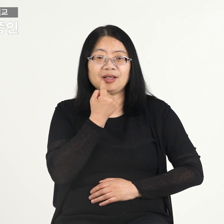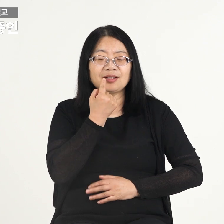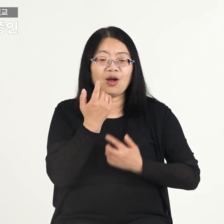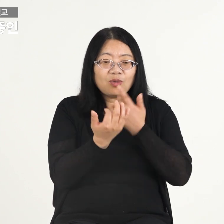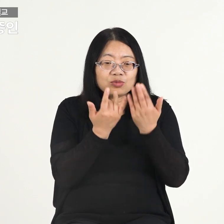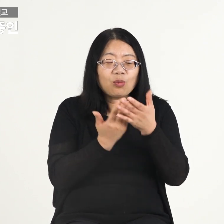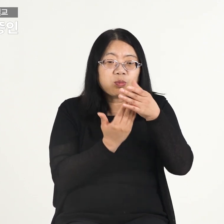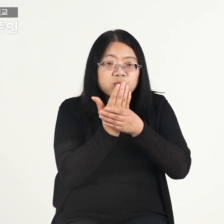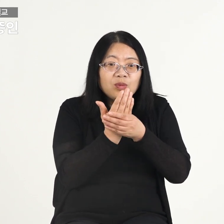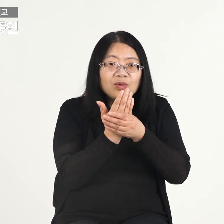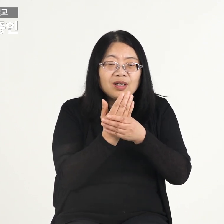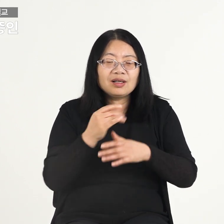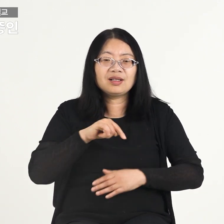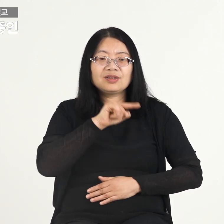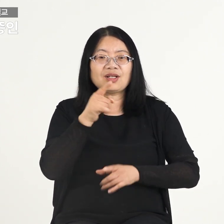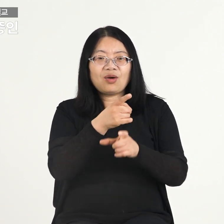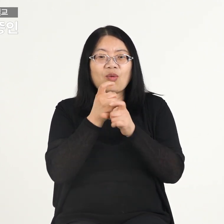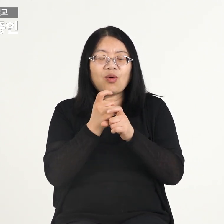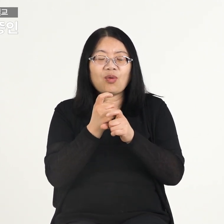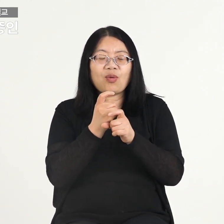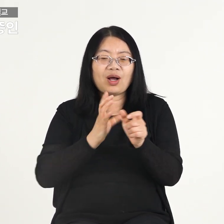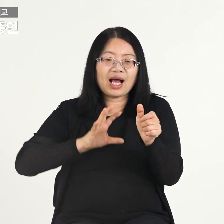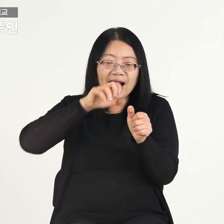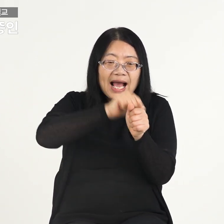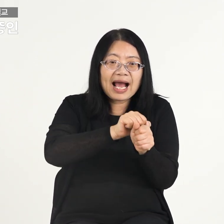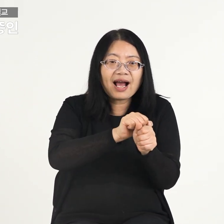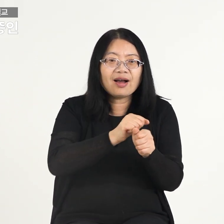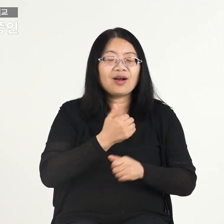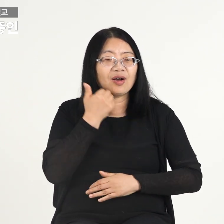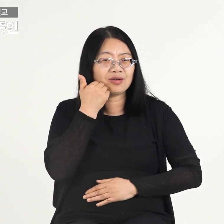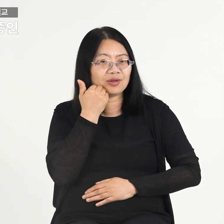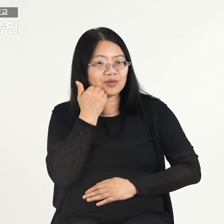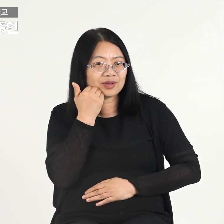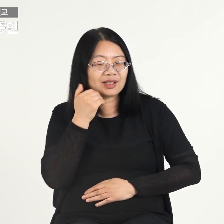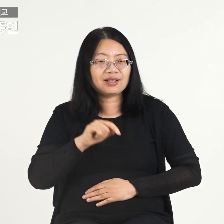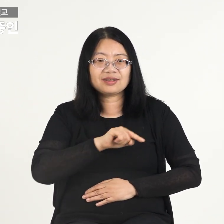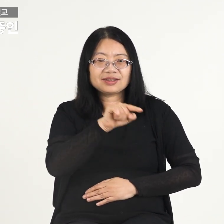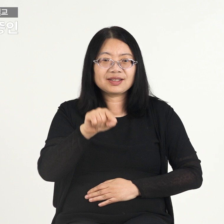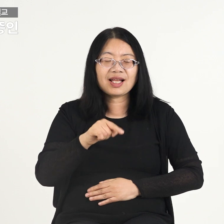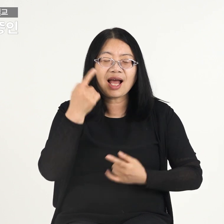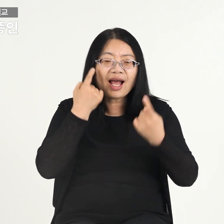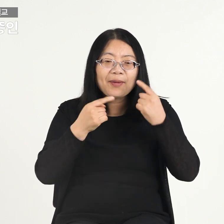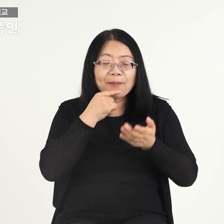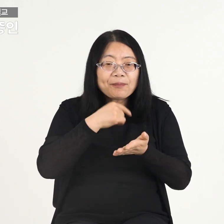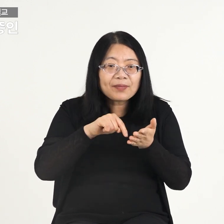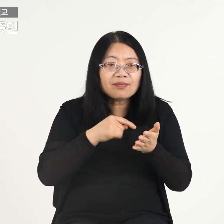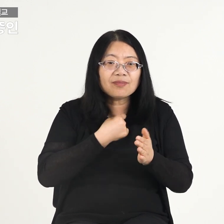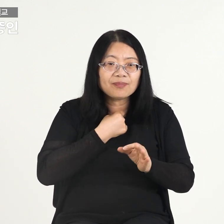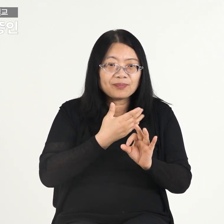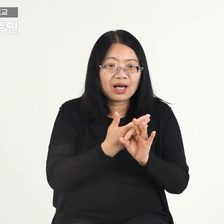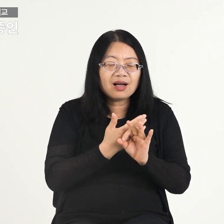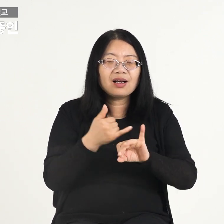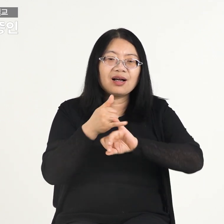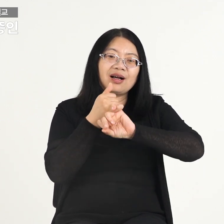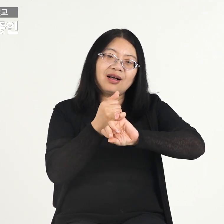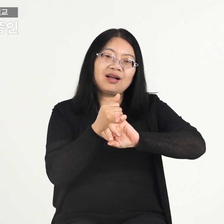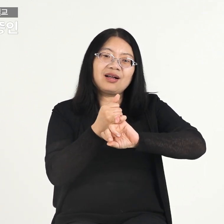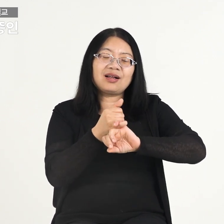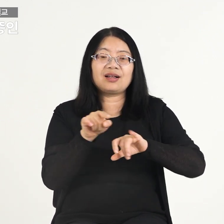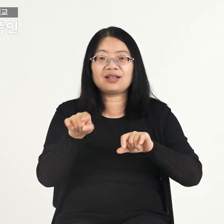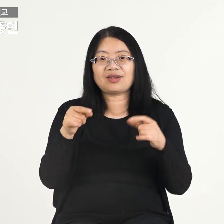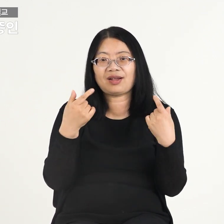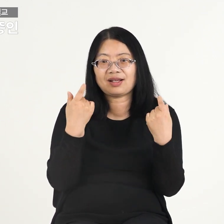불이 나와서 그들의 원수를 삼켜버릴 것이요, 누구든지 그들을 해하고자 하면 반드시